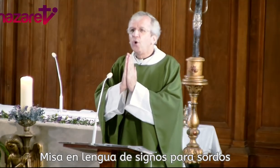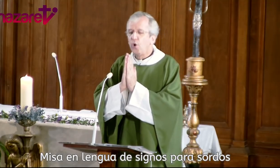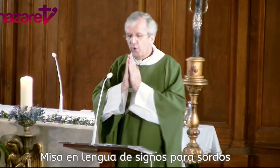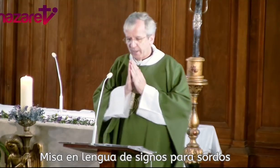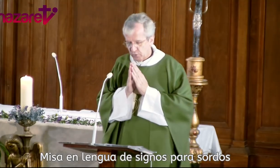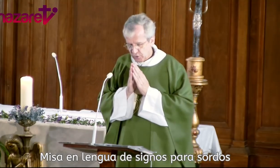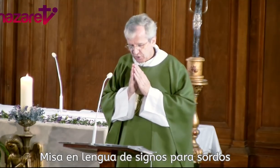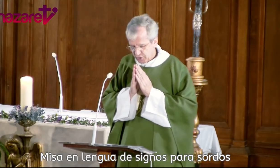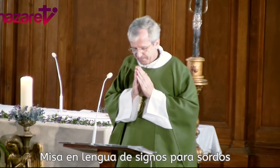Oremos.